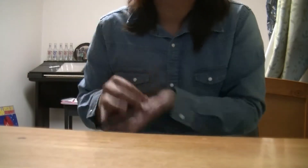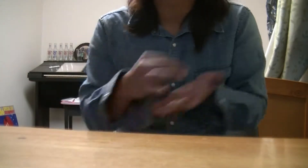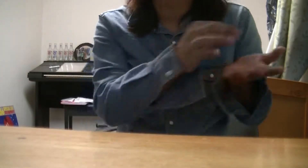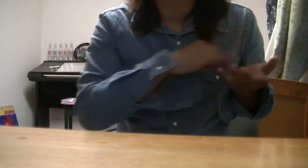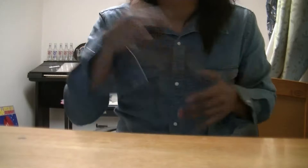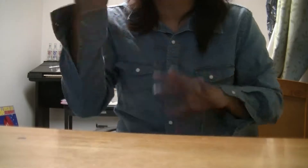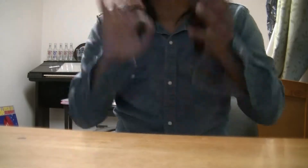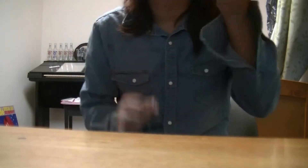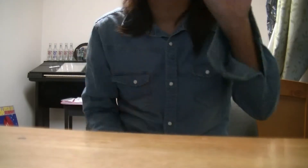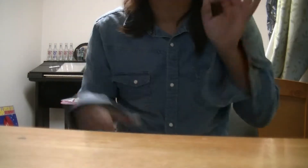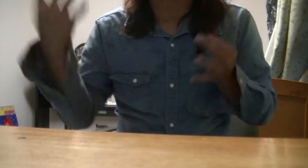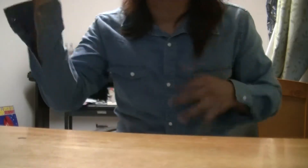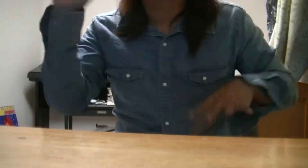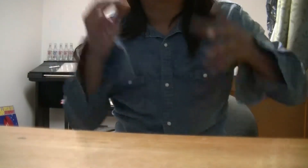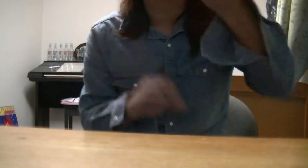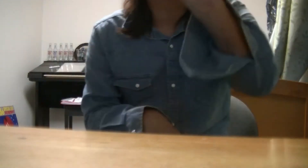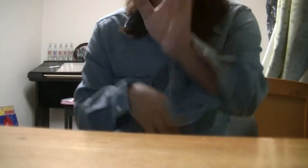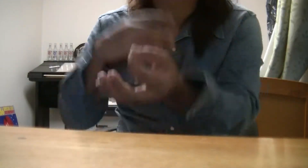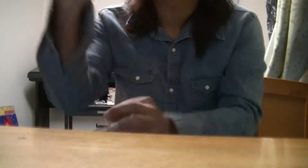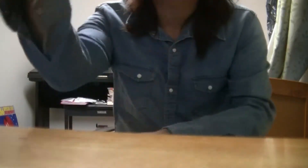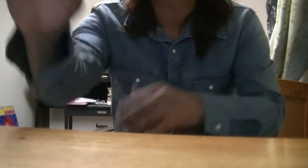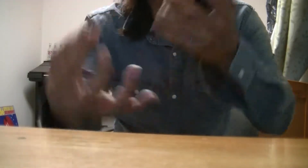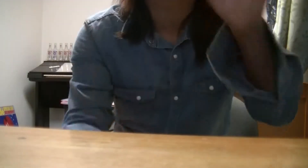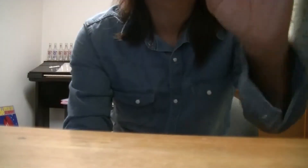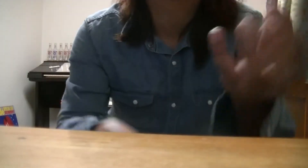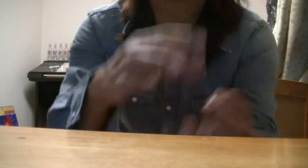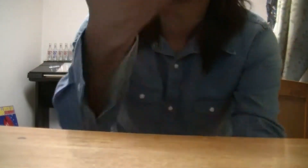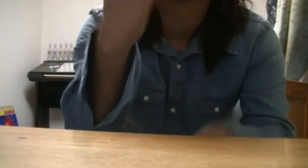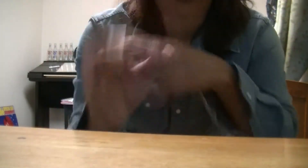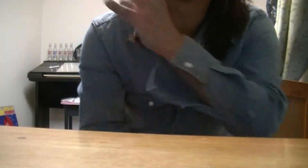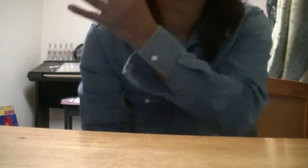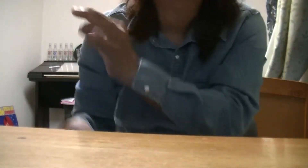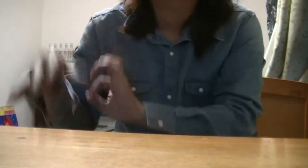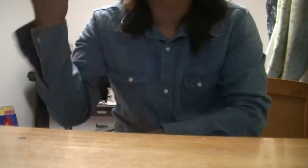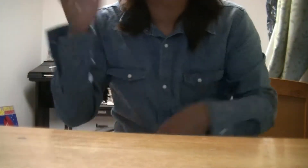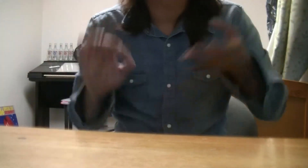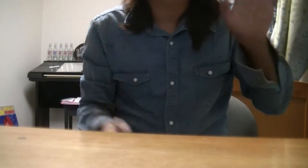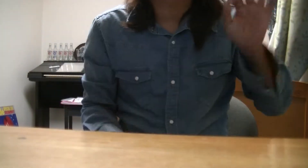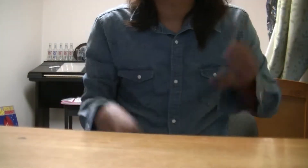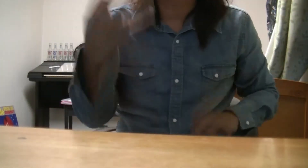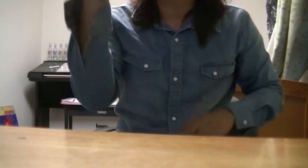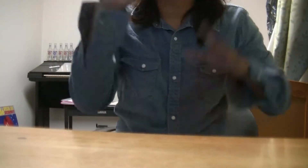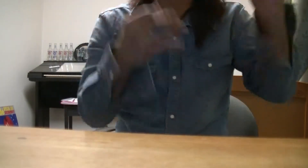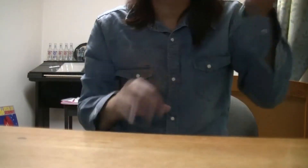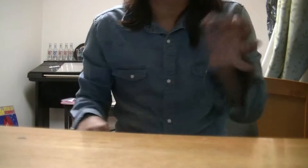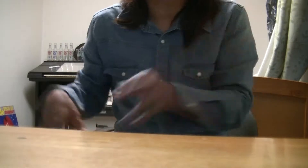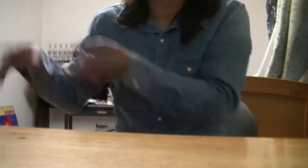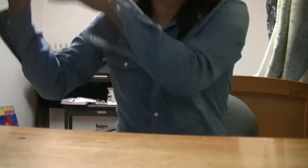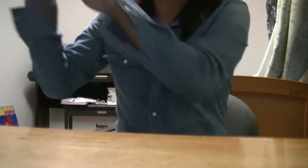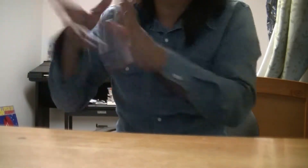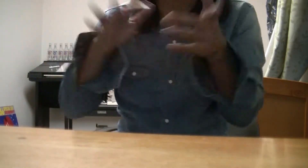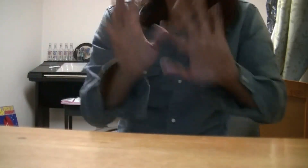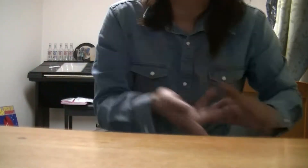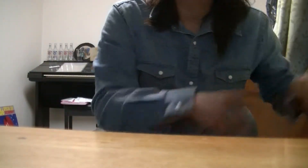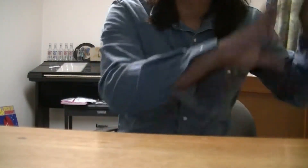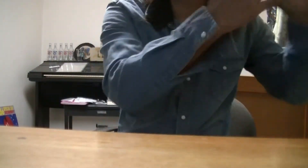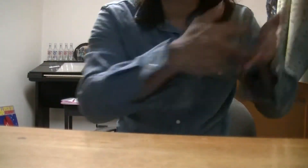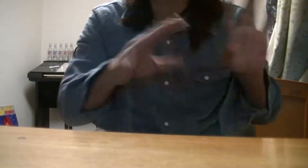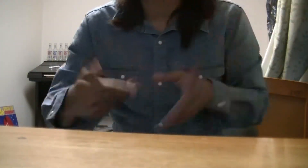がないでしょ。無理よ、来ちゃうからだってチャレンジし続けてるんだもん。チャレンジし続